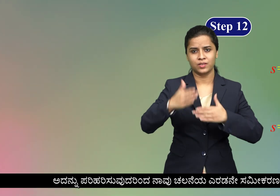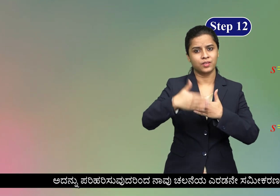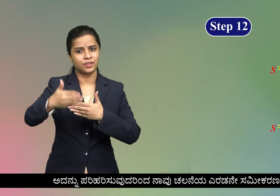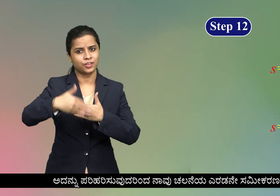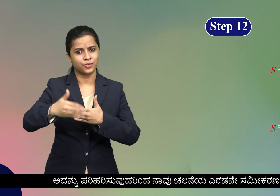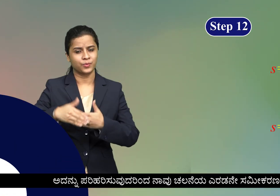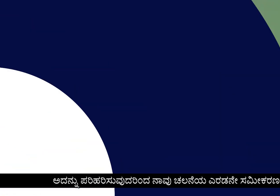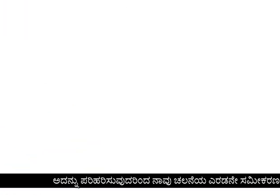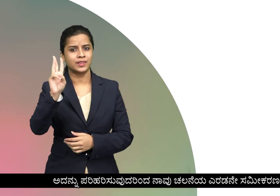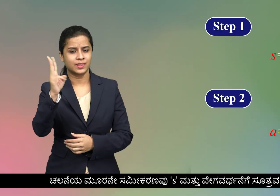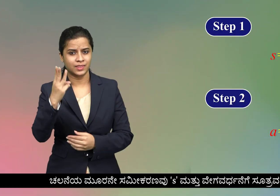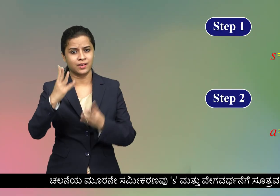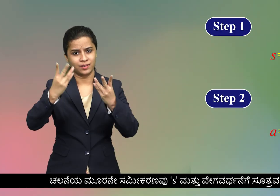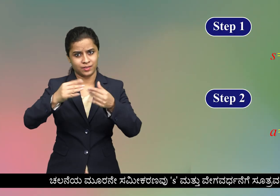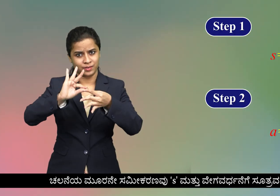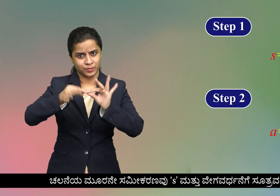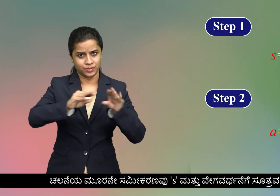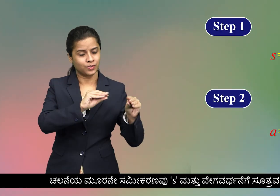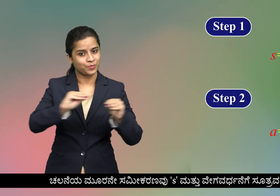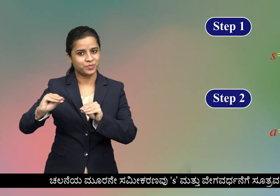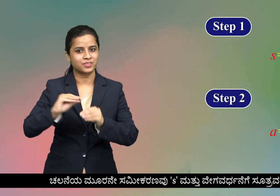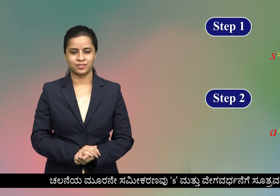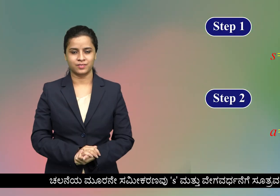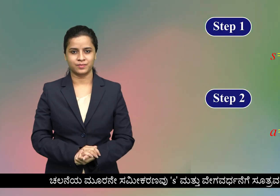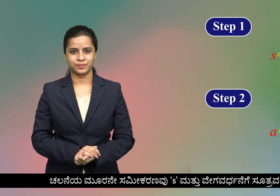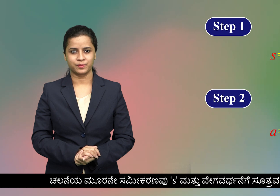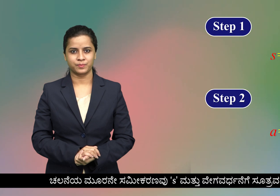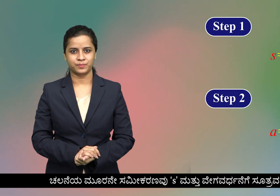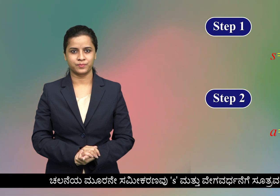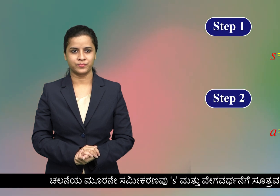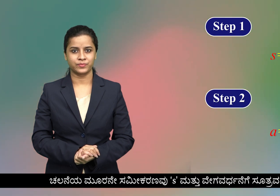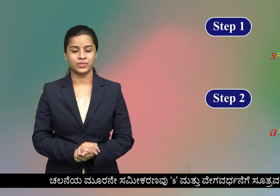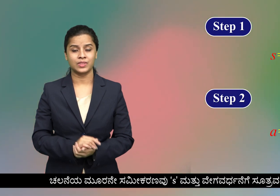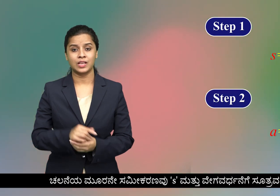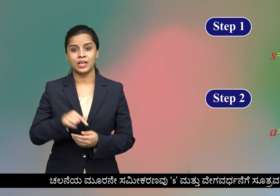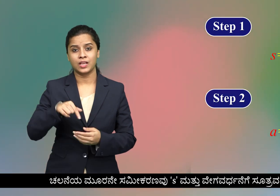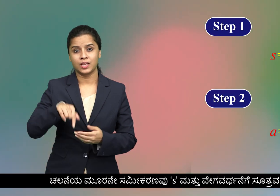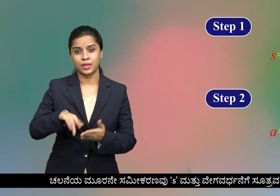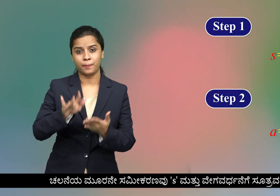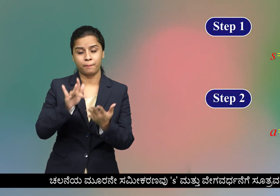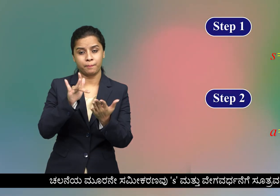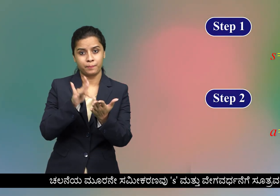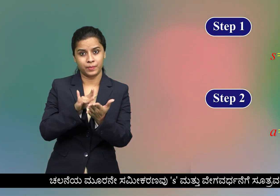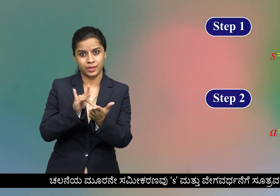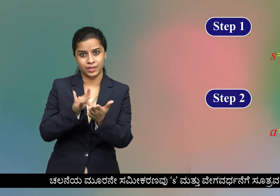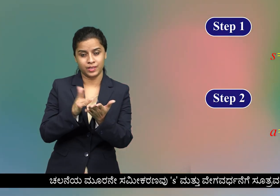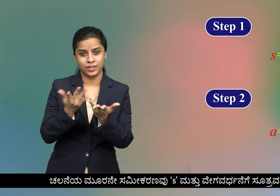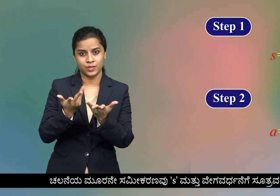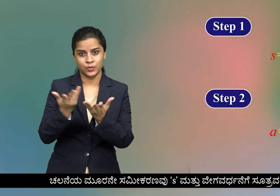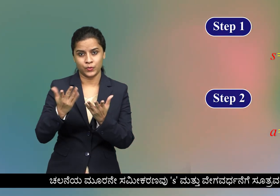ಸ್ಕ್ವೇರ್. ಚಲನೆಯ ಮೂರನೇ ಸಮೀಕರಣವು ಎಸ್ ಮತ್ತು ವೇಗವರ್ಧನೆಗೆ ಸೂತ್ರವನ್ನ ಬಳಸುವುದರಿಂದ ಬರುತ್ತೆ ಎಸ್ ಈಸ್ ಈಕ್ವಲ್